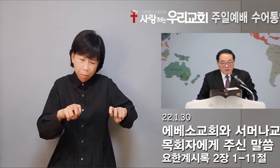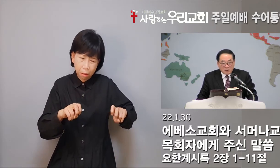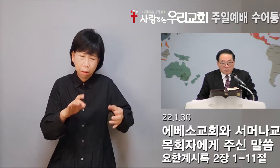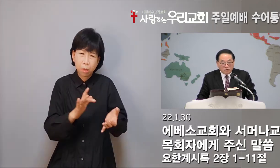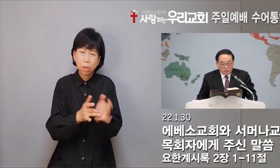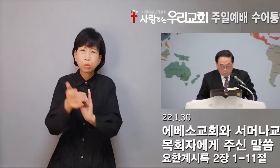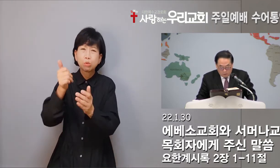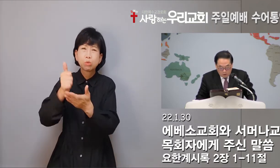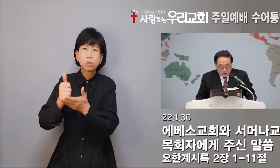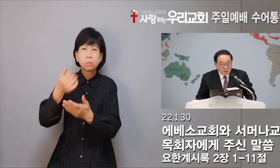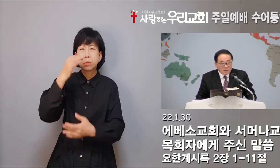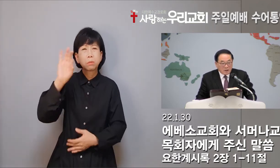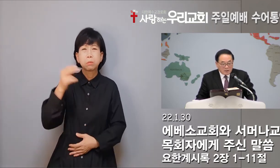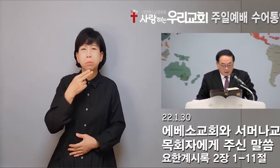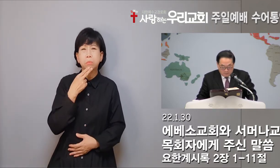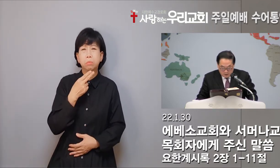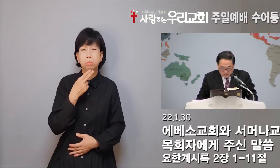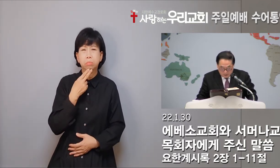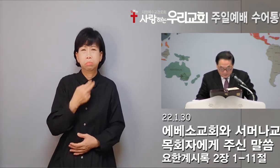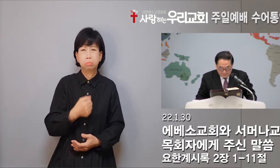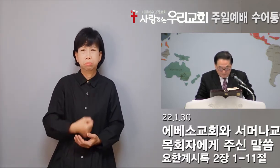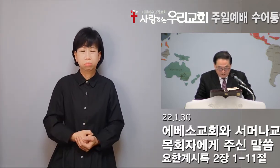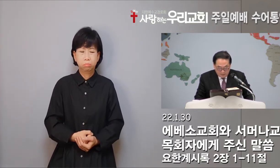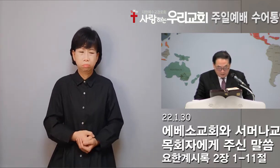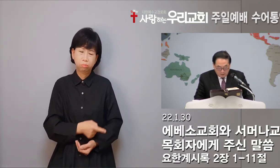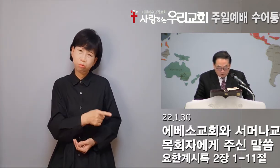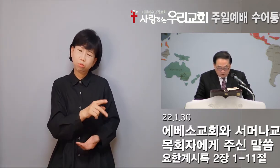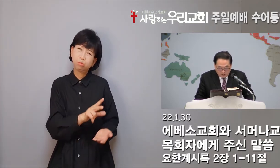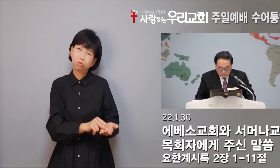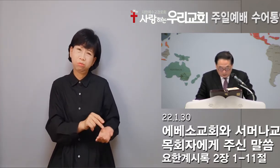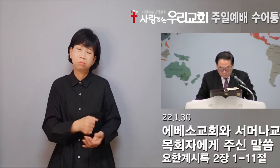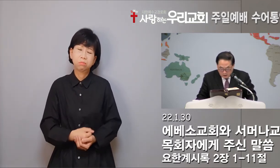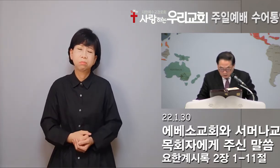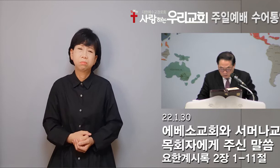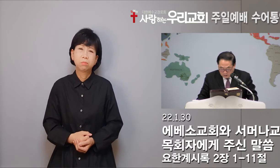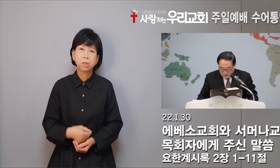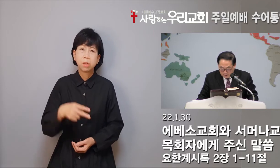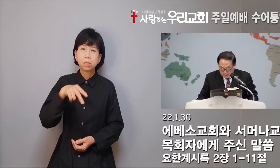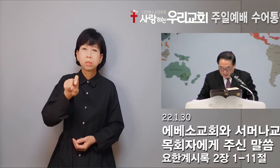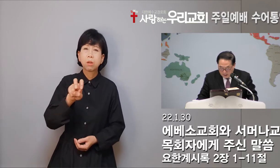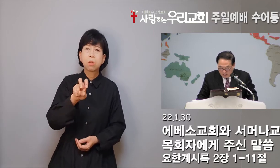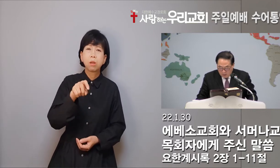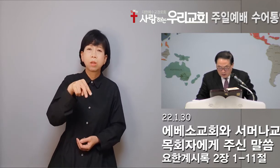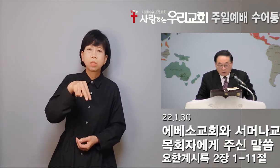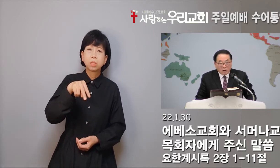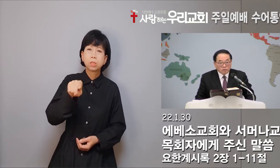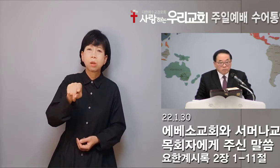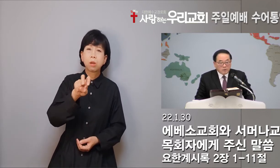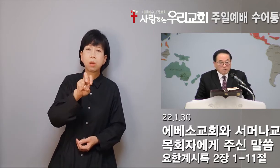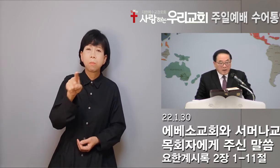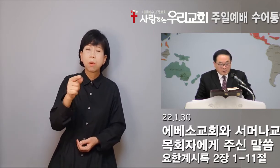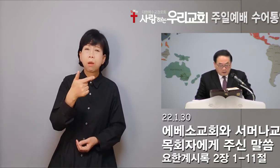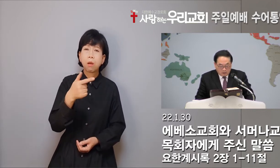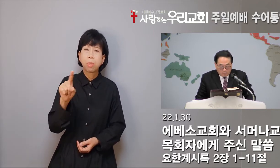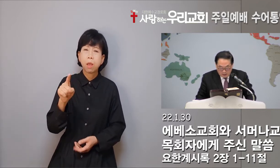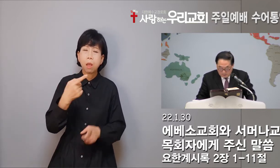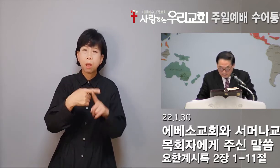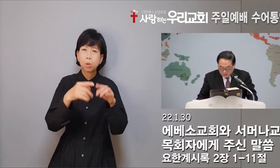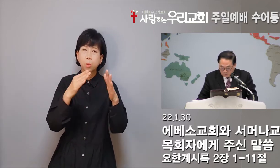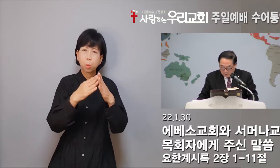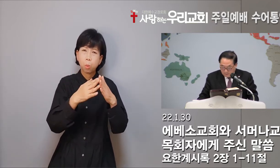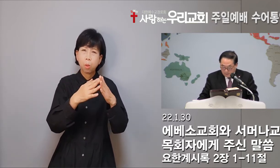예수님을 메시아로 구주로 인정한 사람들입니다. 주님께서 서머나 교회 사자에게 환난과 궁핍을